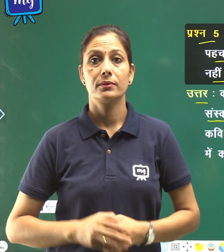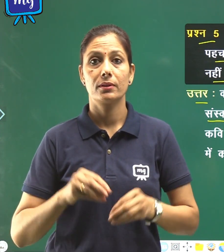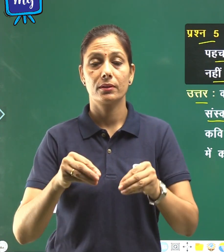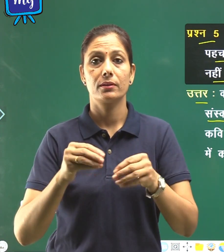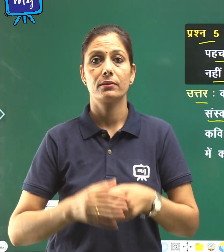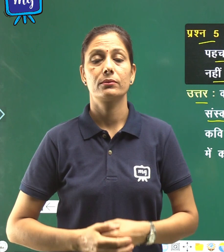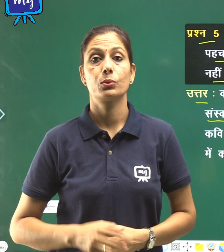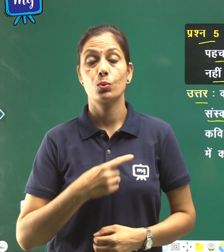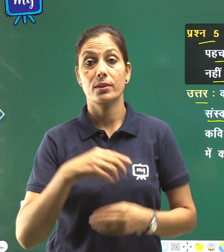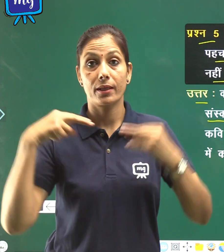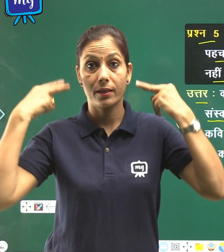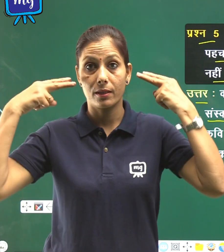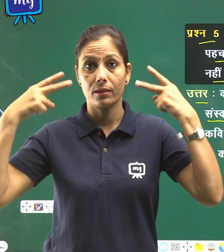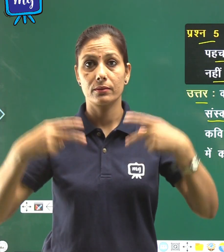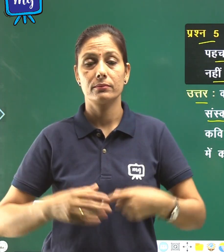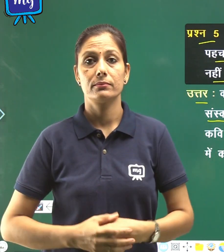उसके कारण